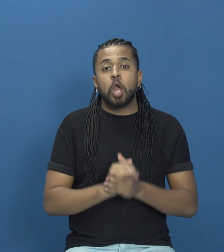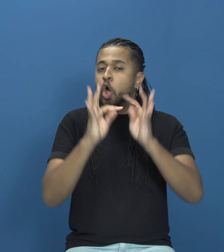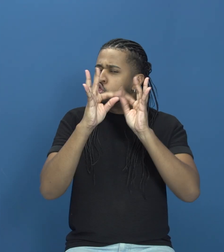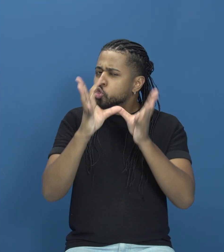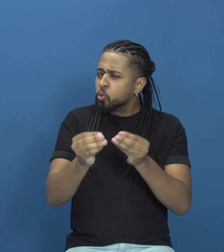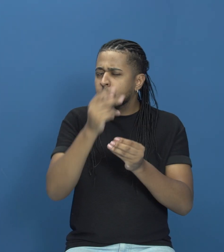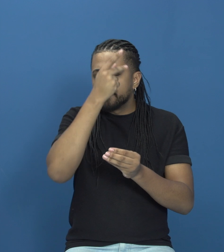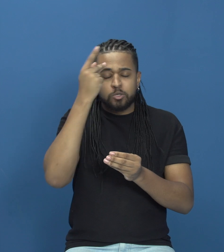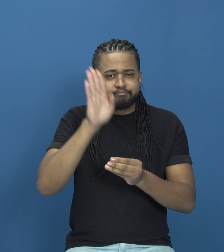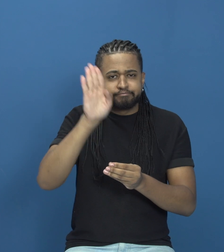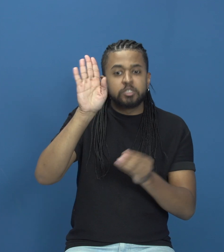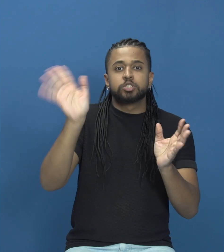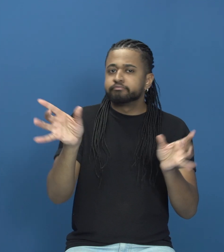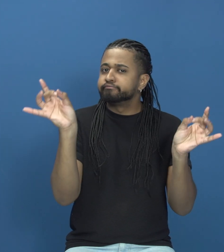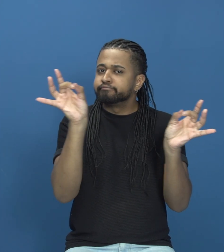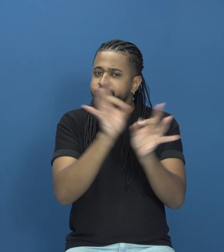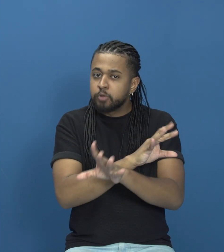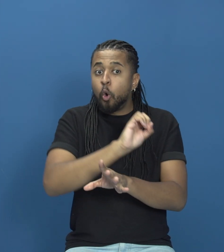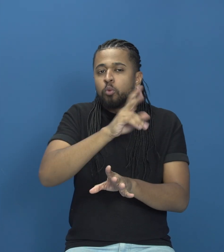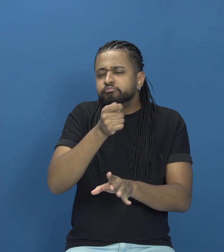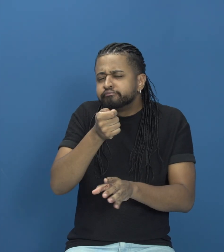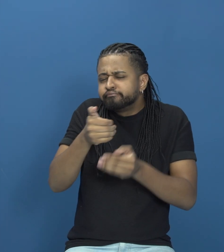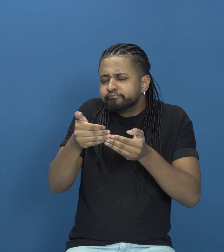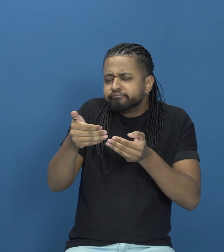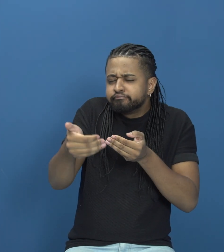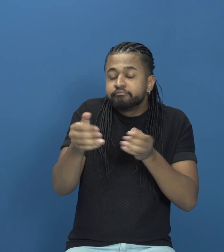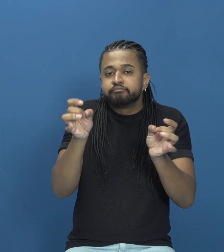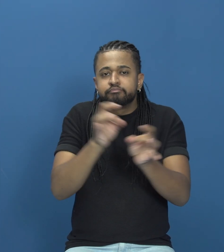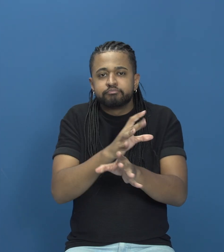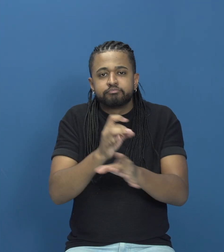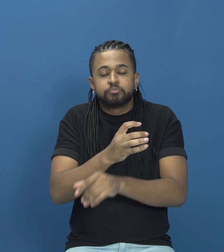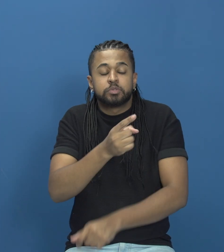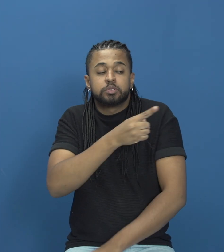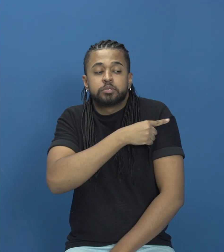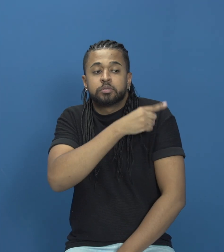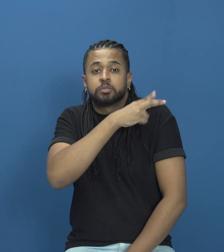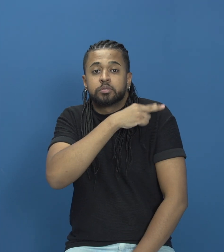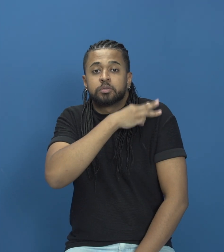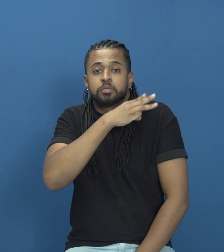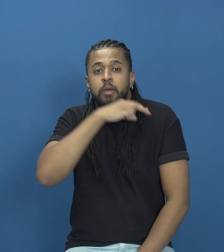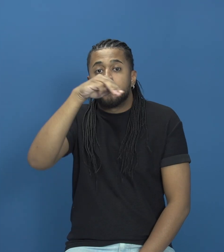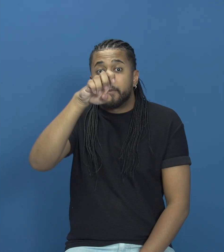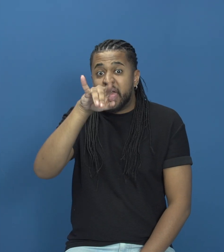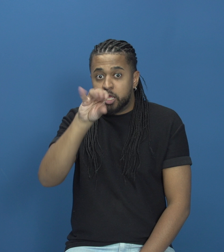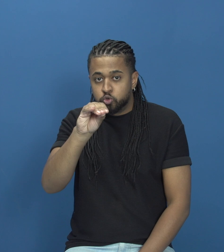todos aqueles que concluíram ou estão em vias de concluir o ensino médio ou